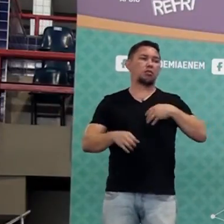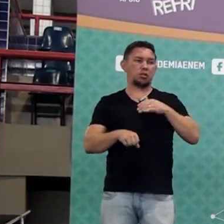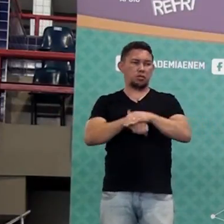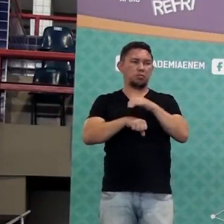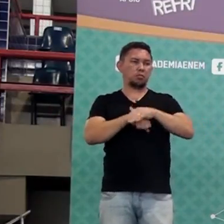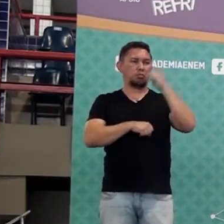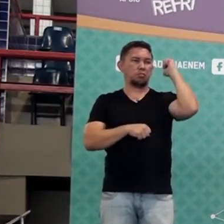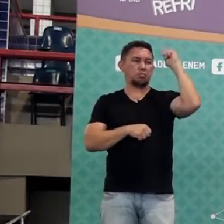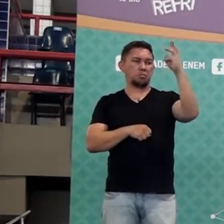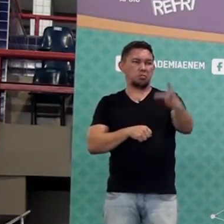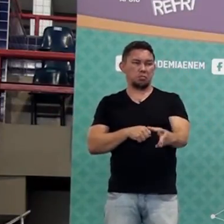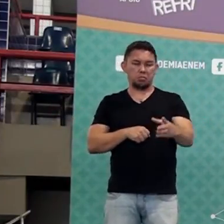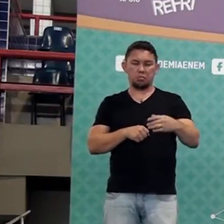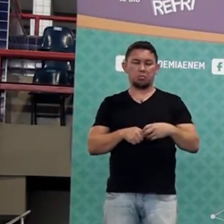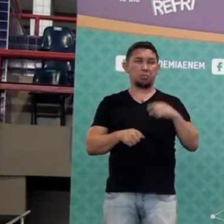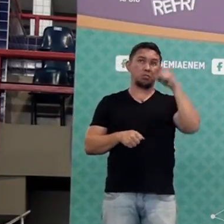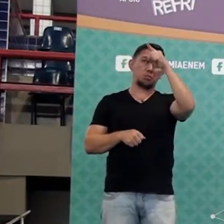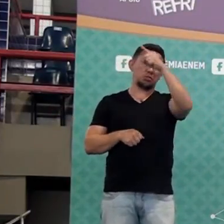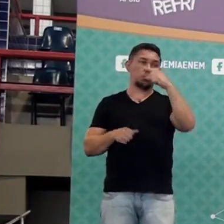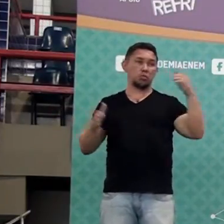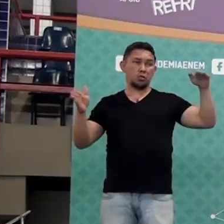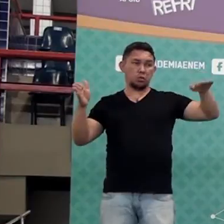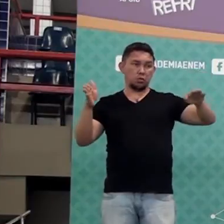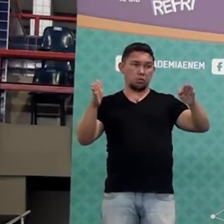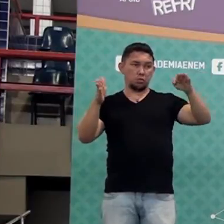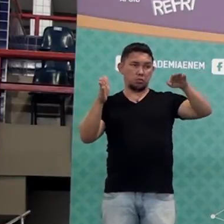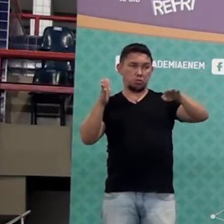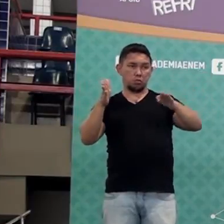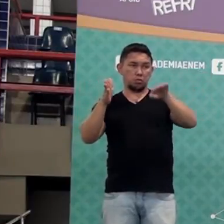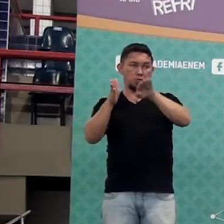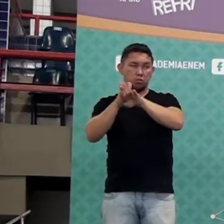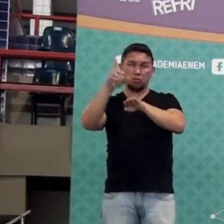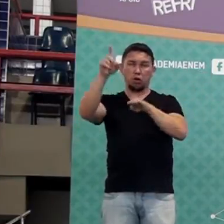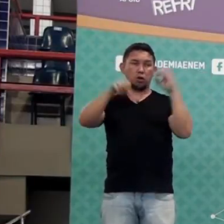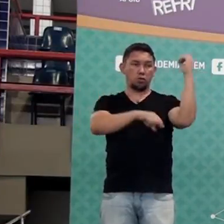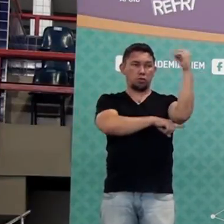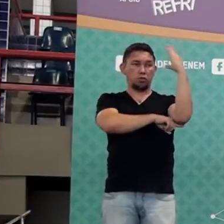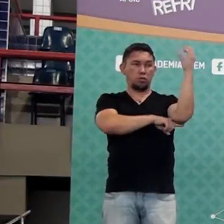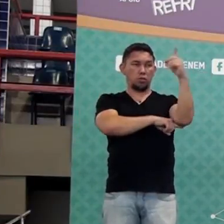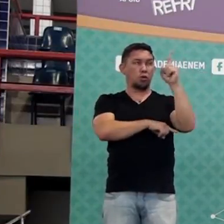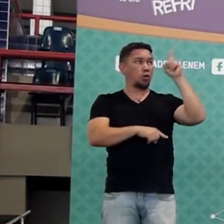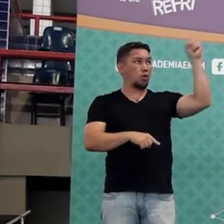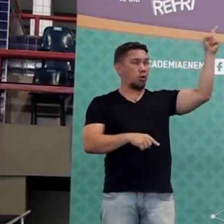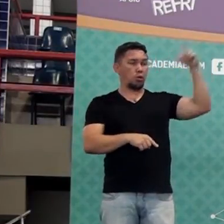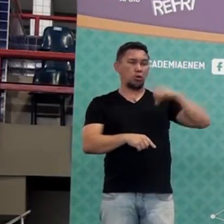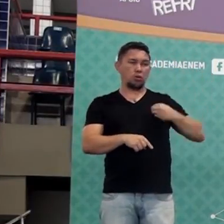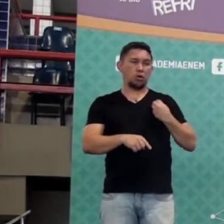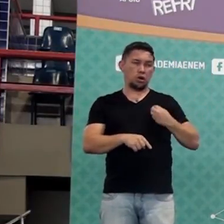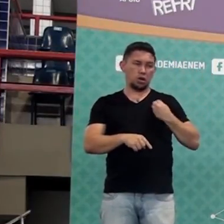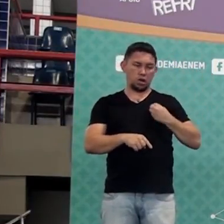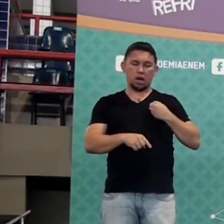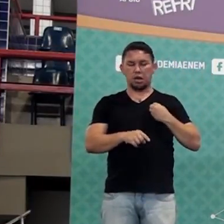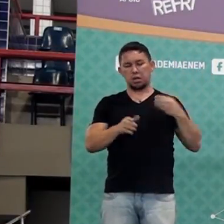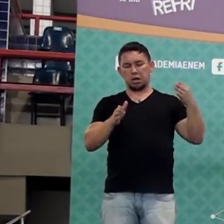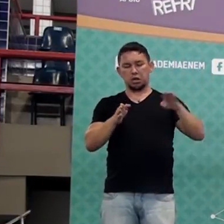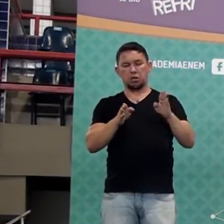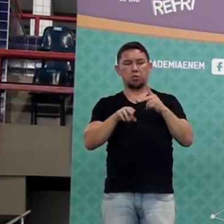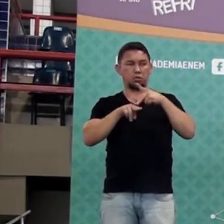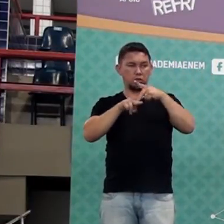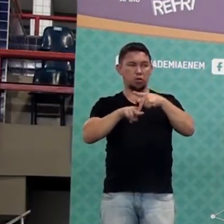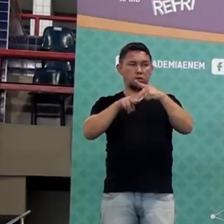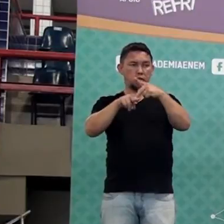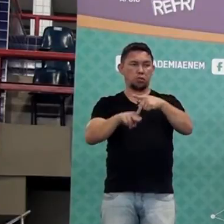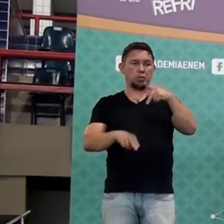madrugada, chega isso aí no porto, normalmente no porto do Mucuripe ou no porto do Pecém, e aí eles vão, através